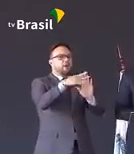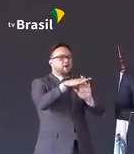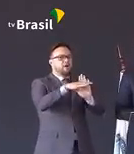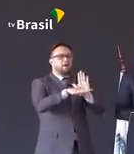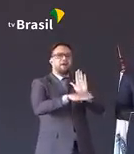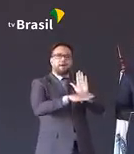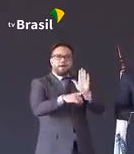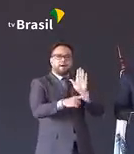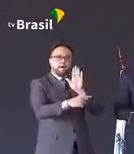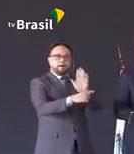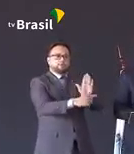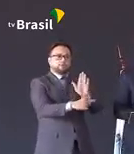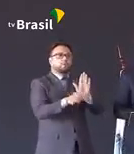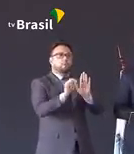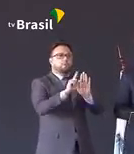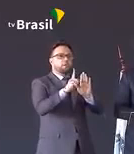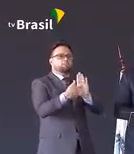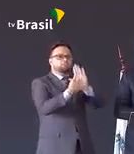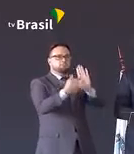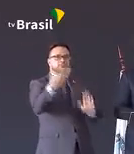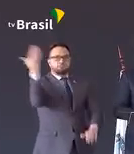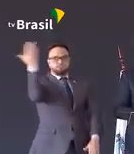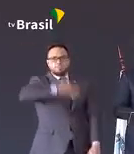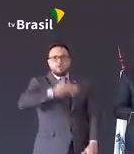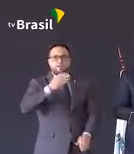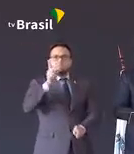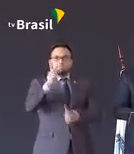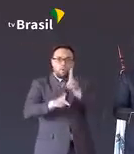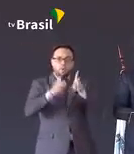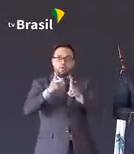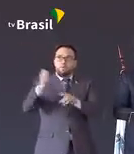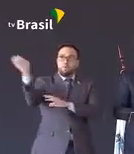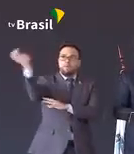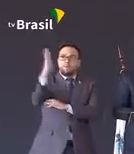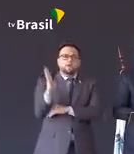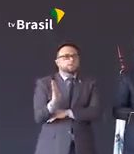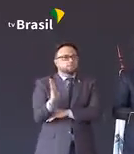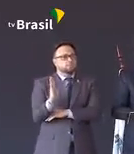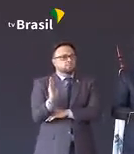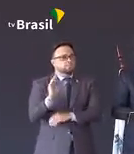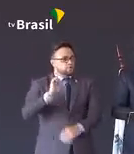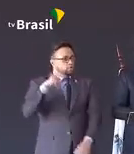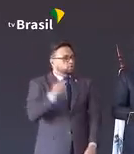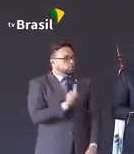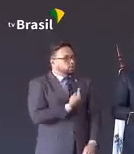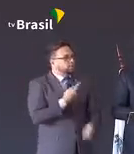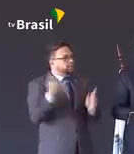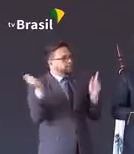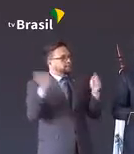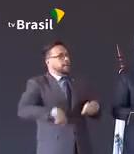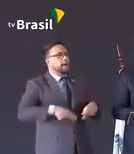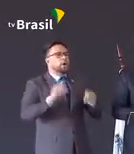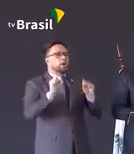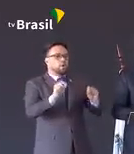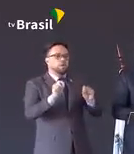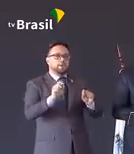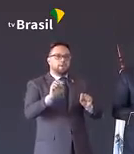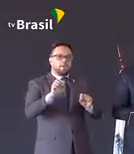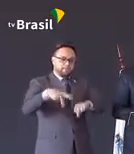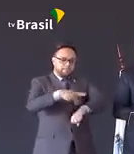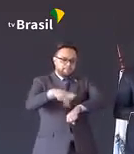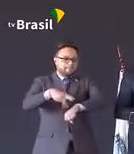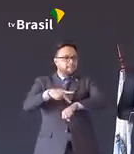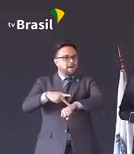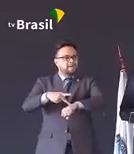ajudaram a mostrar para todos o Brasil que nós temos como ser realmente um país melhor